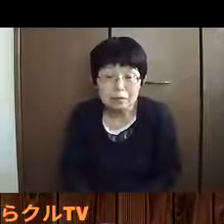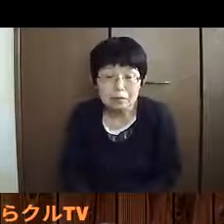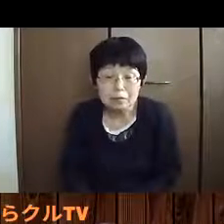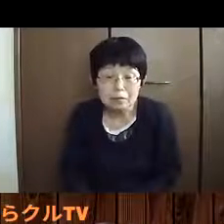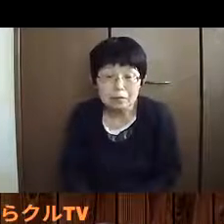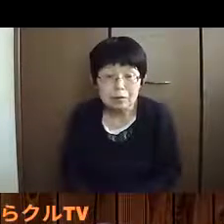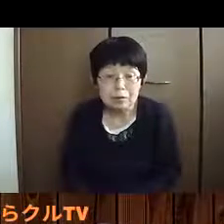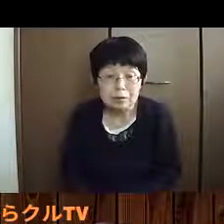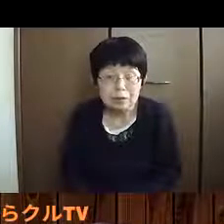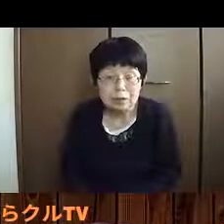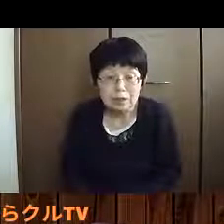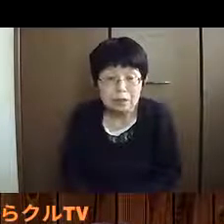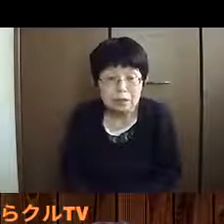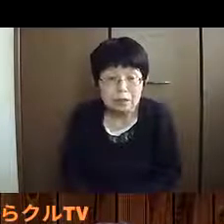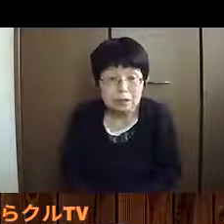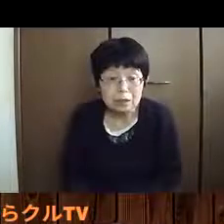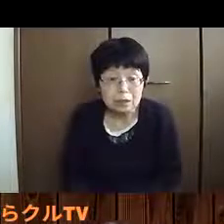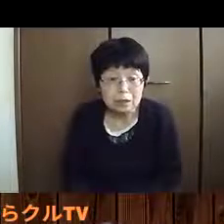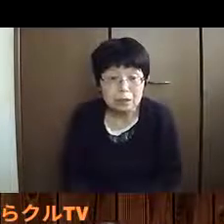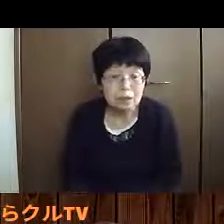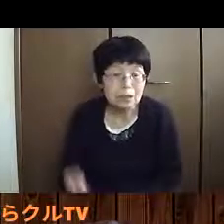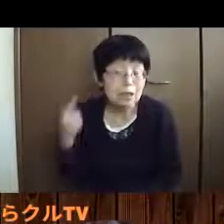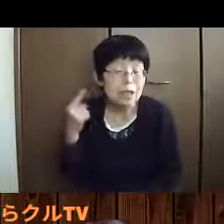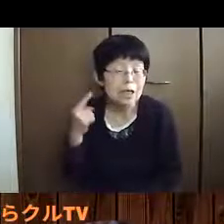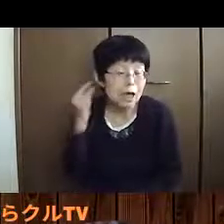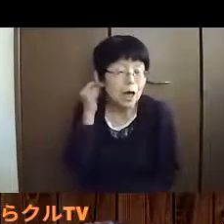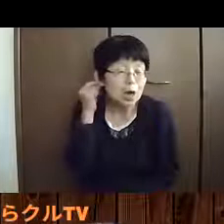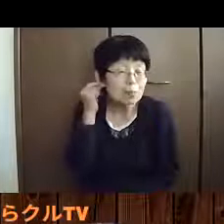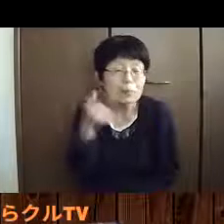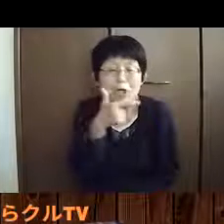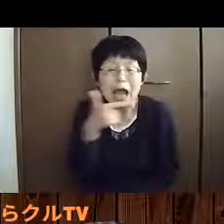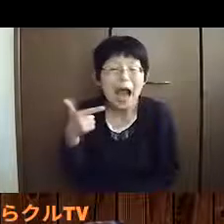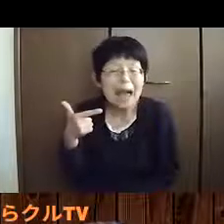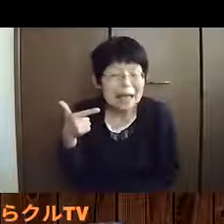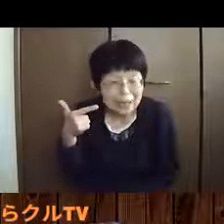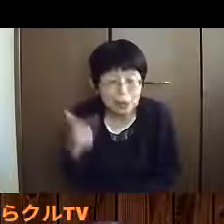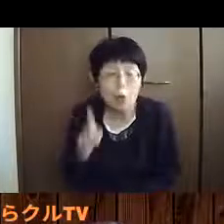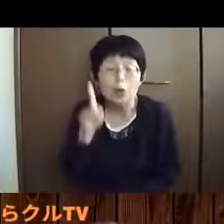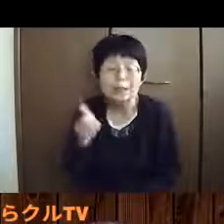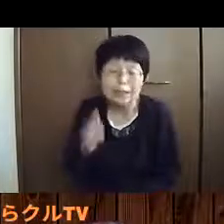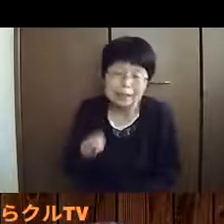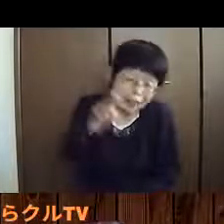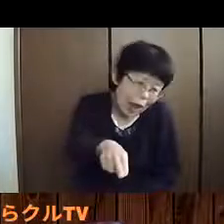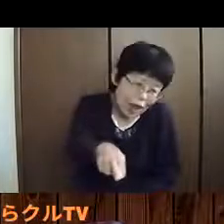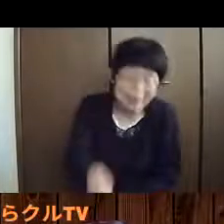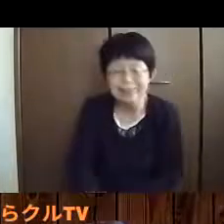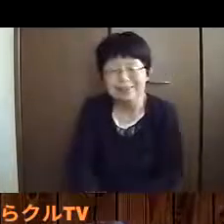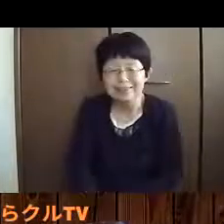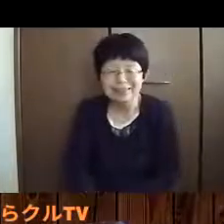赤耳？耳赤？ 耳赤の言って。 耳赤の言なんか耳赤っていうと赤い耳じゃなくて